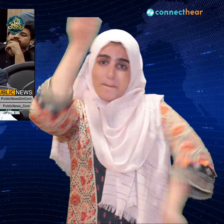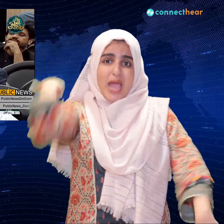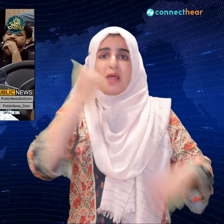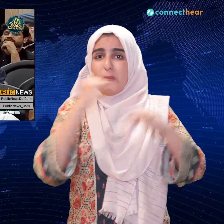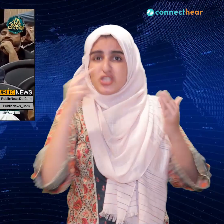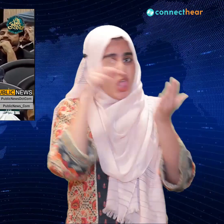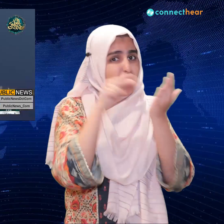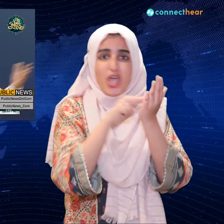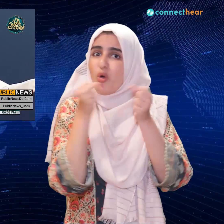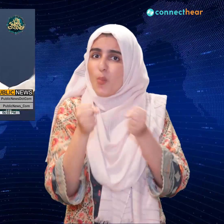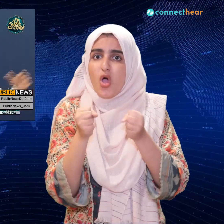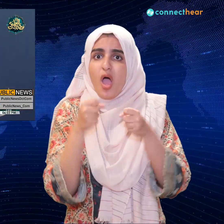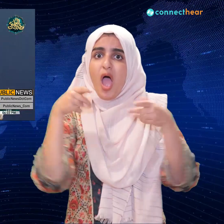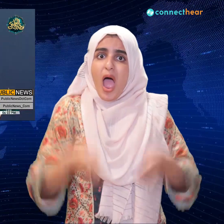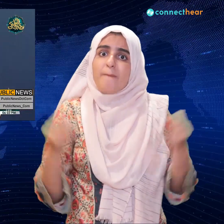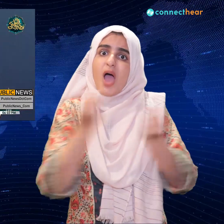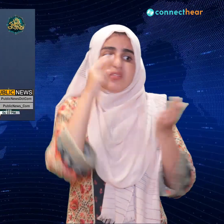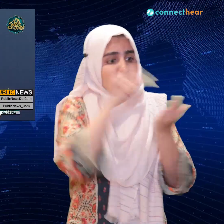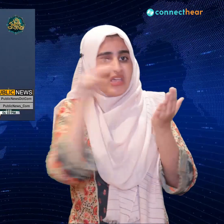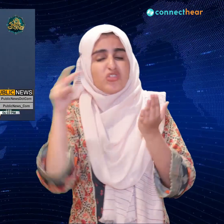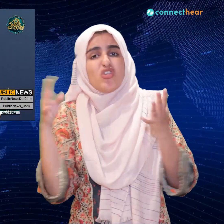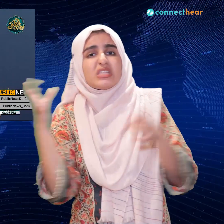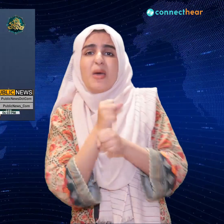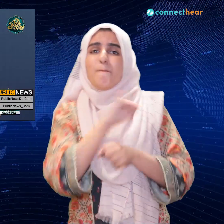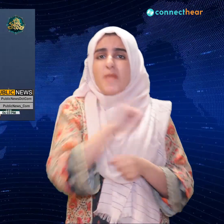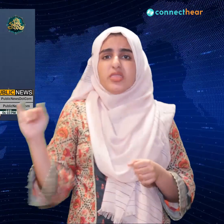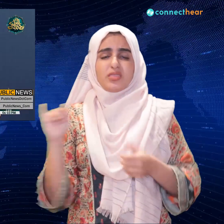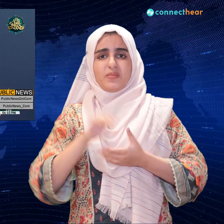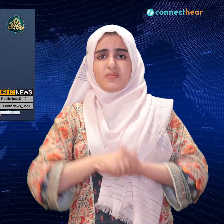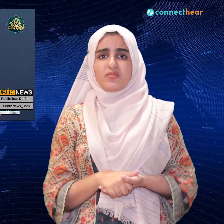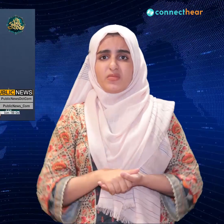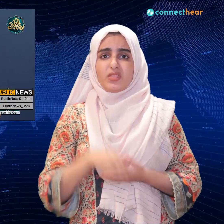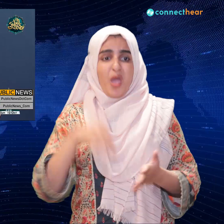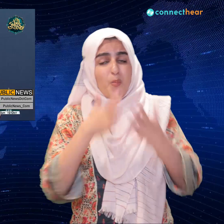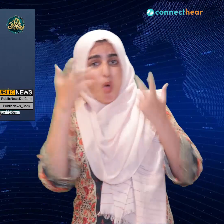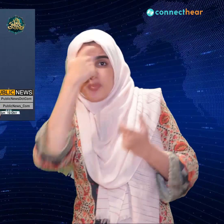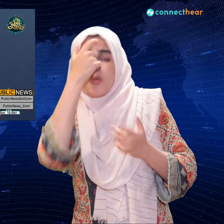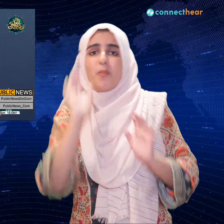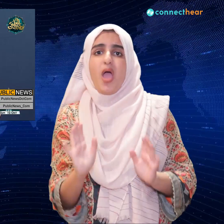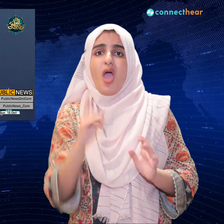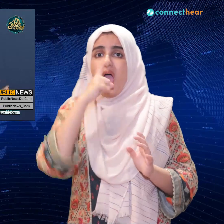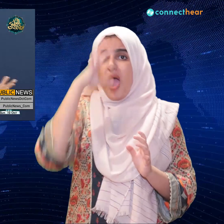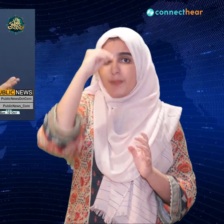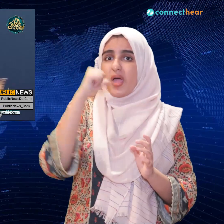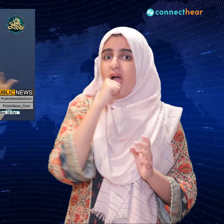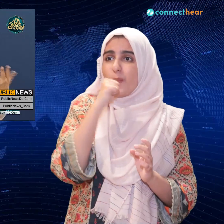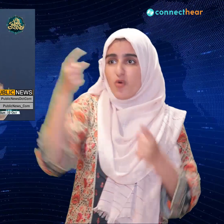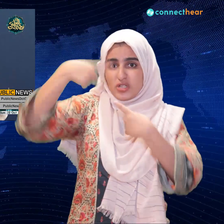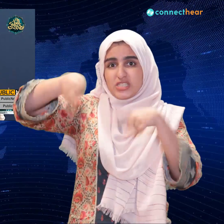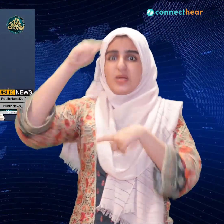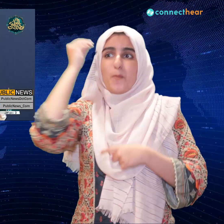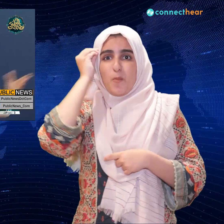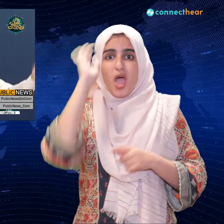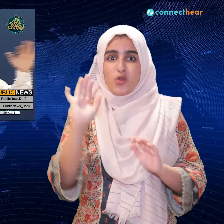تھے. یہ بہت بڑا چیلنج آ رہا ہے سامنے. اور میں کئی ماں باپ جو سن رہے ہوں گے ان کو پتہ ہے میں کیا